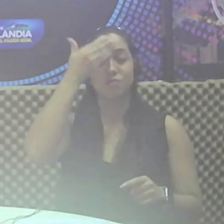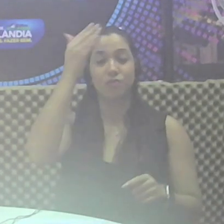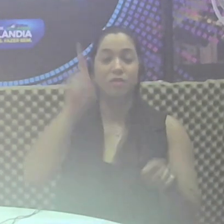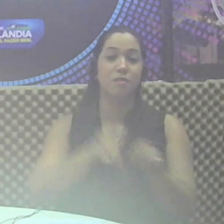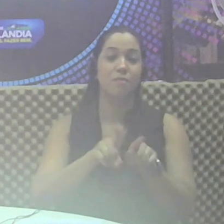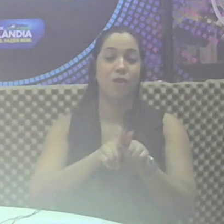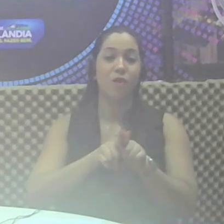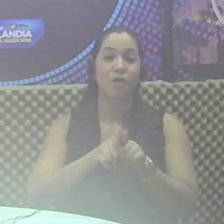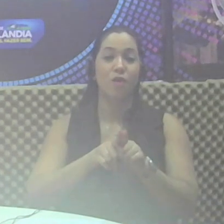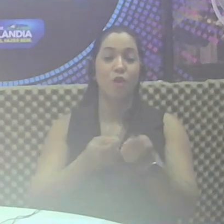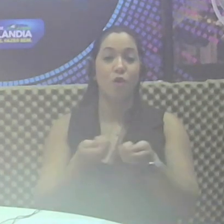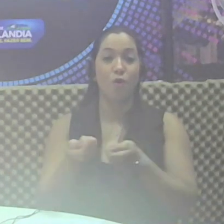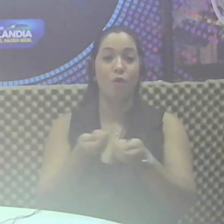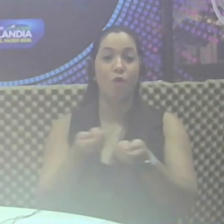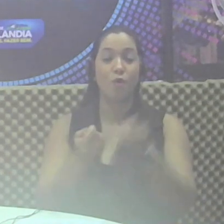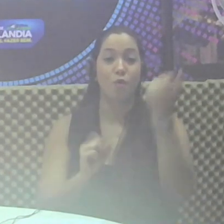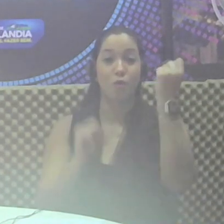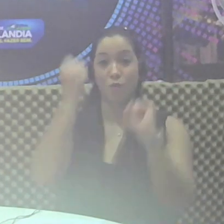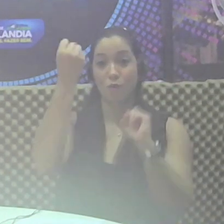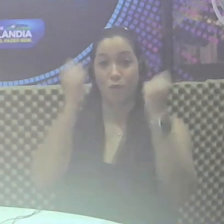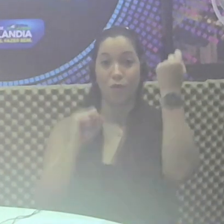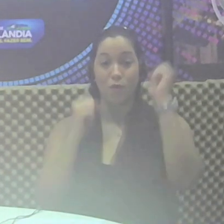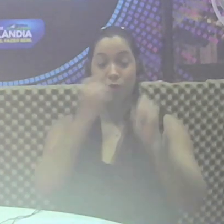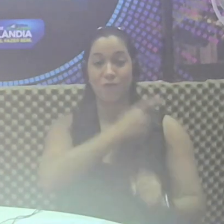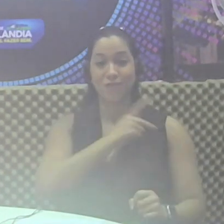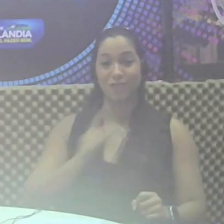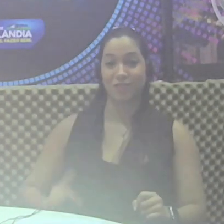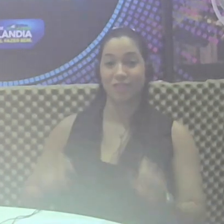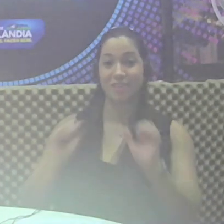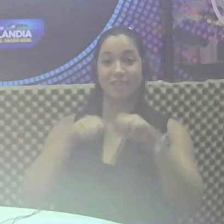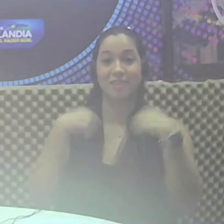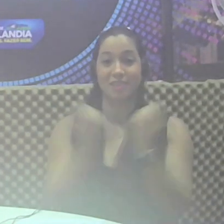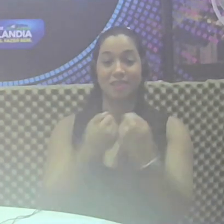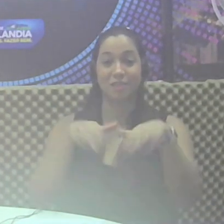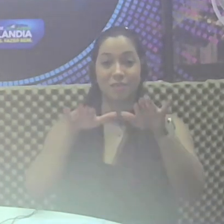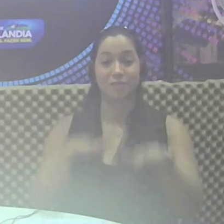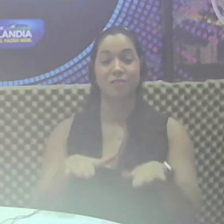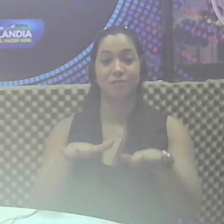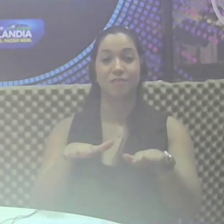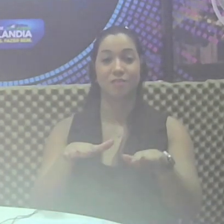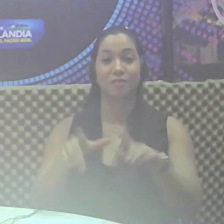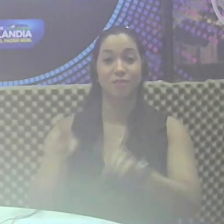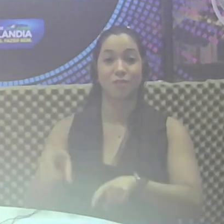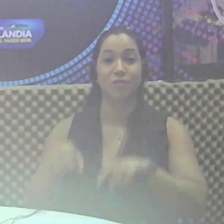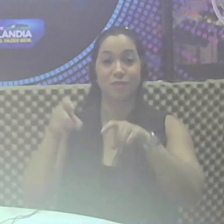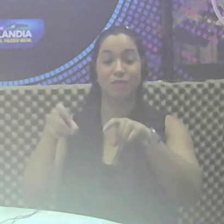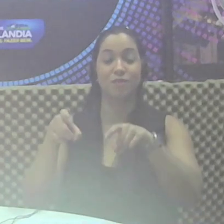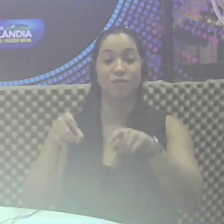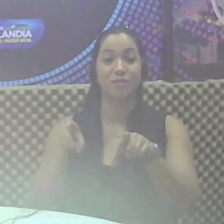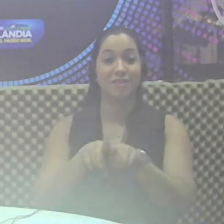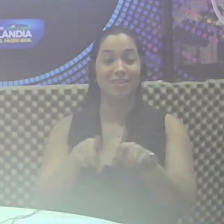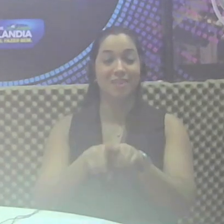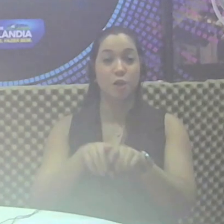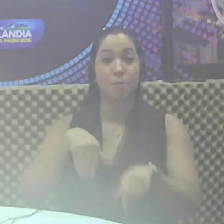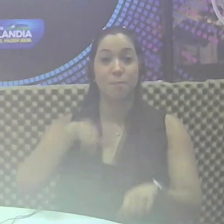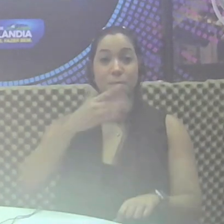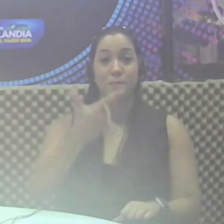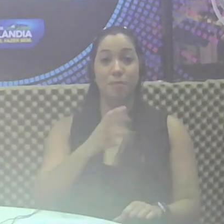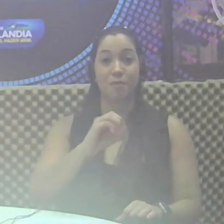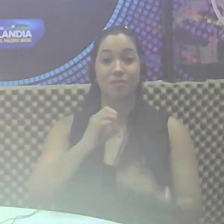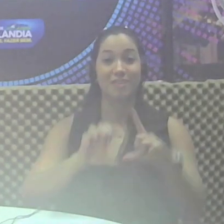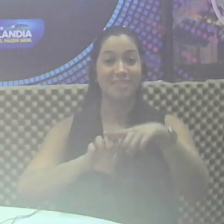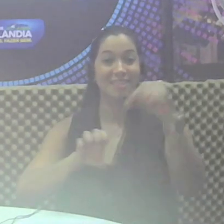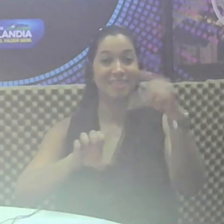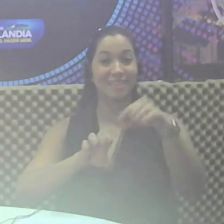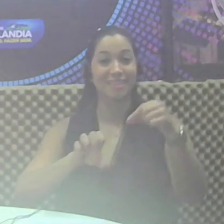do Comércio e Indústria de Mali, o presidente da Assembleia Permanente das Câmaras de Agricultura do Mali e mais de 20